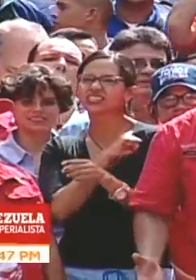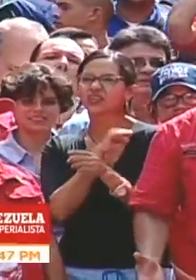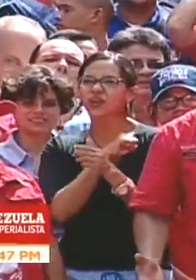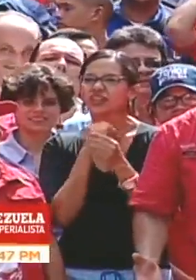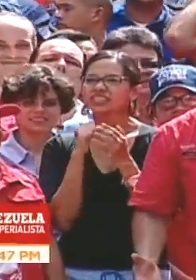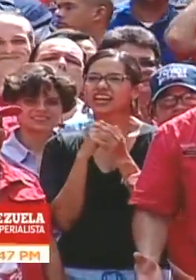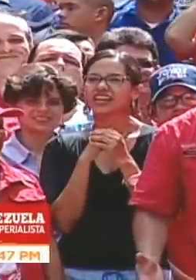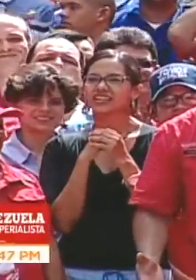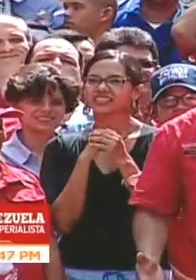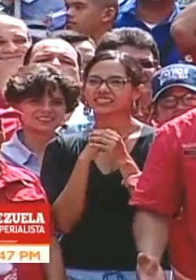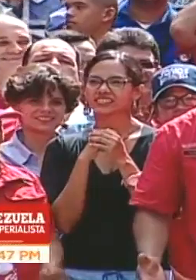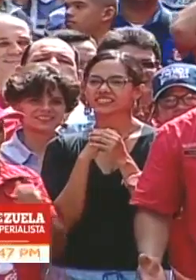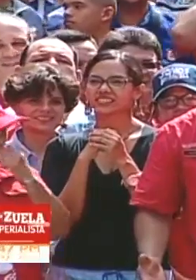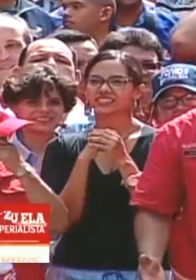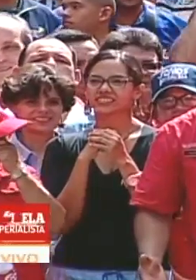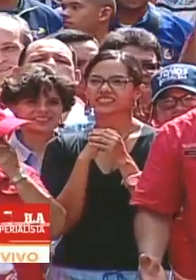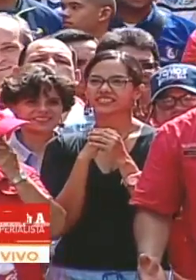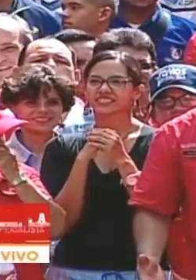asustan.